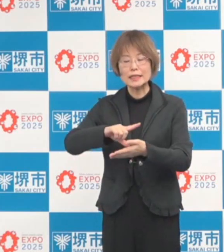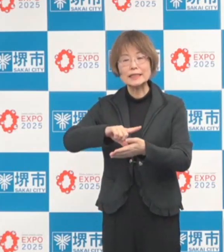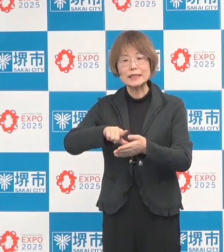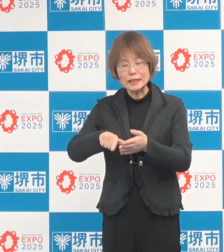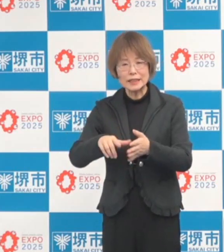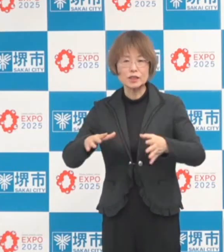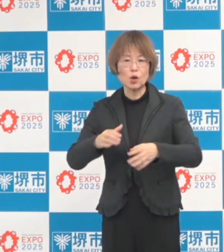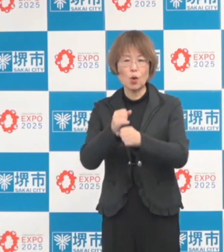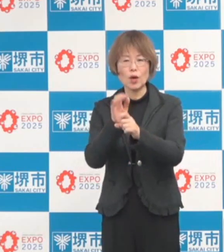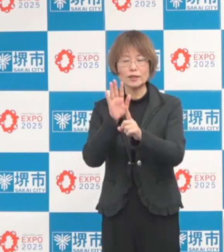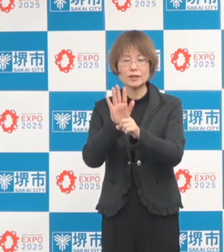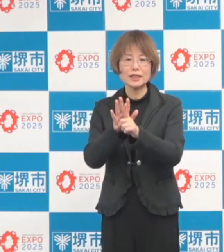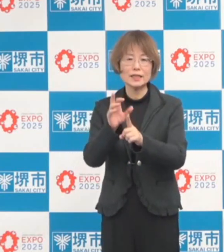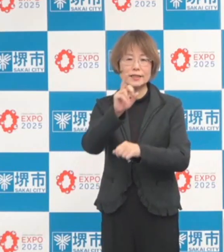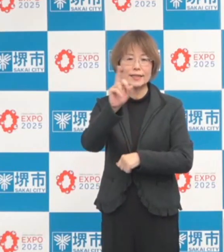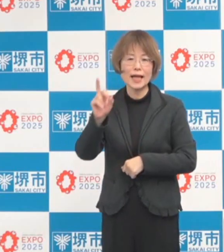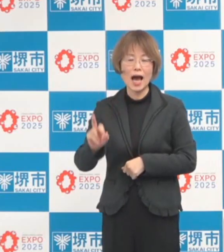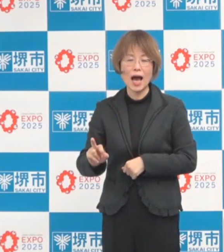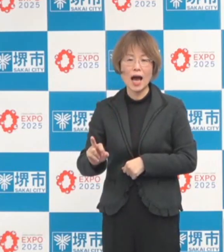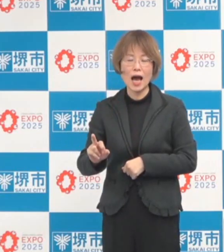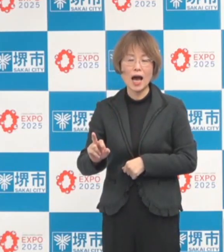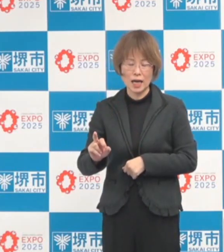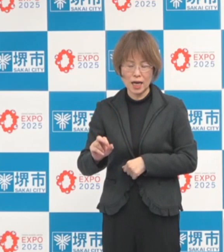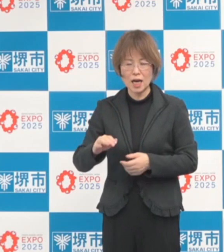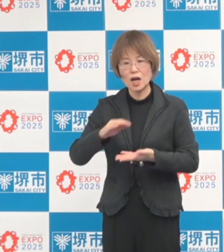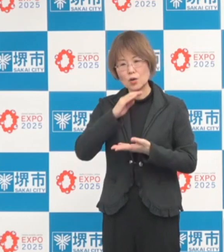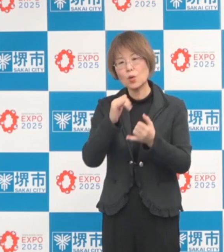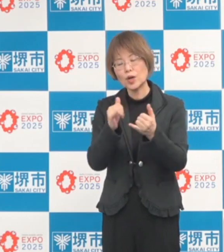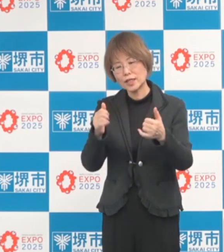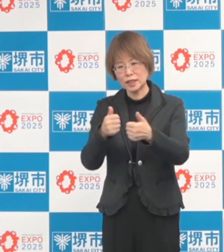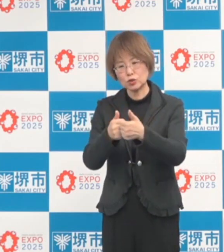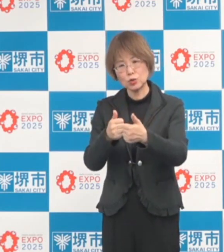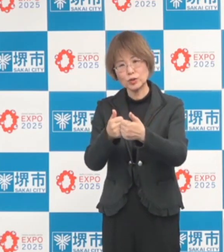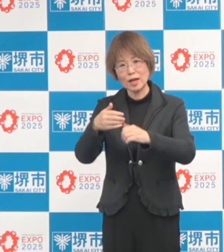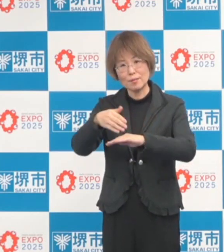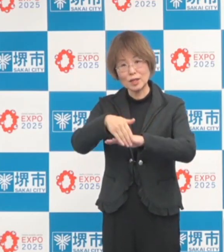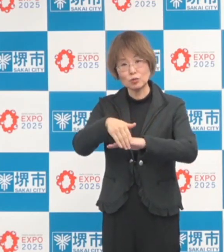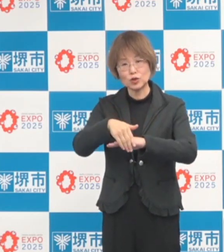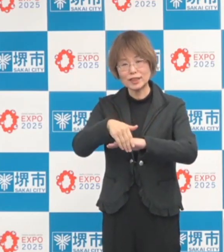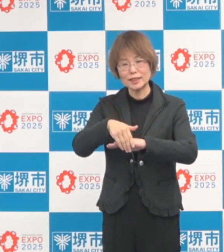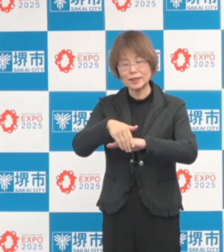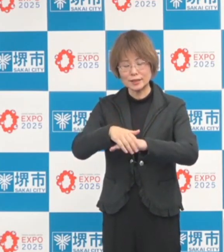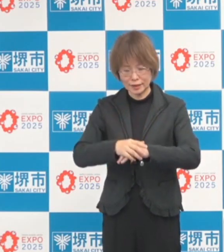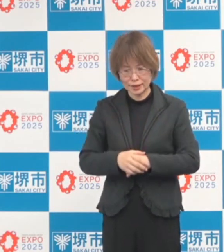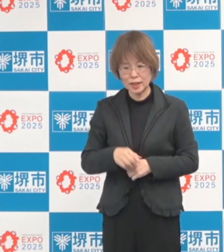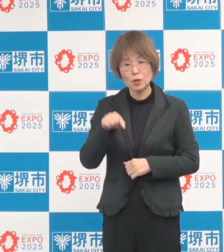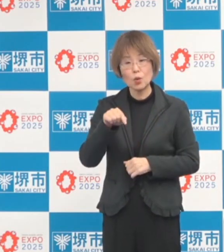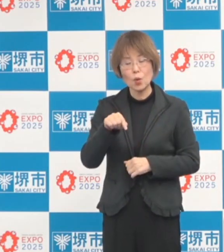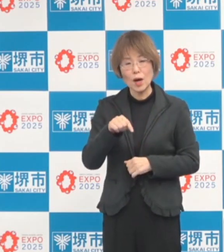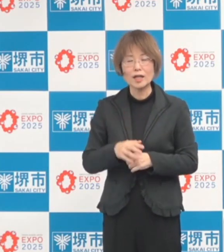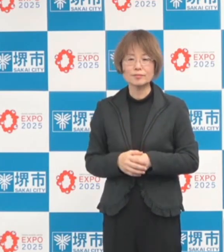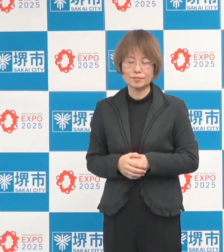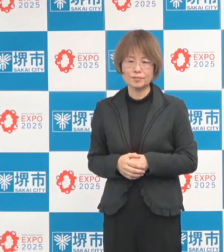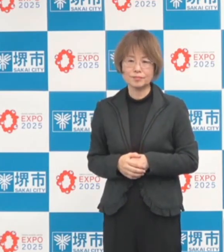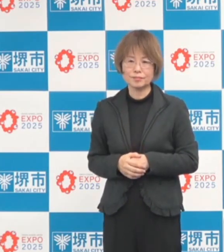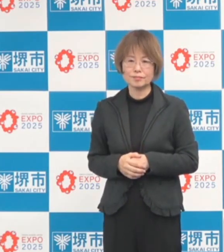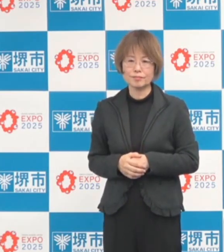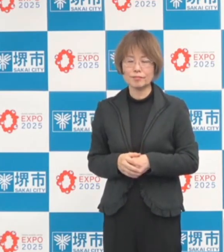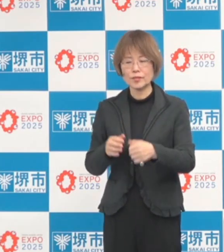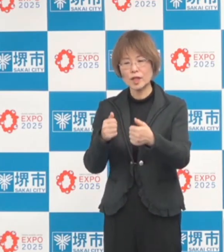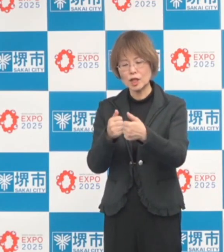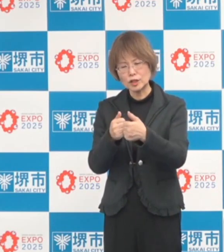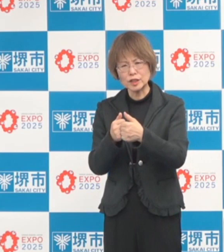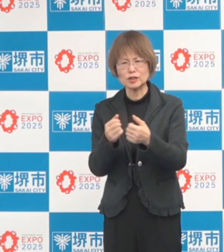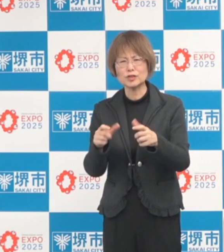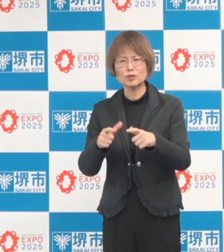らは高齢者の総合的な相談窓口でもございます。こちらは増加する相談人数への対